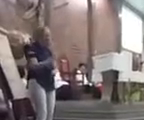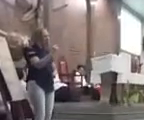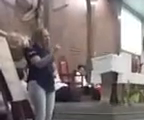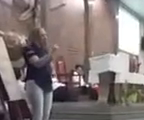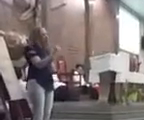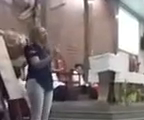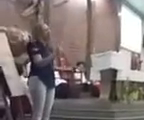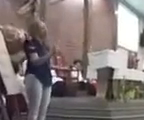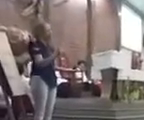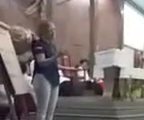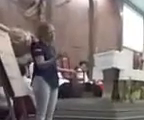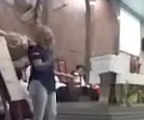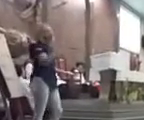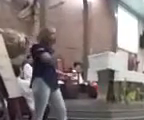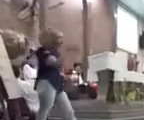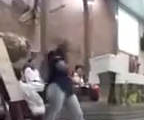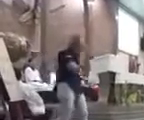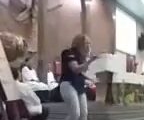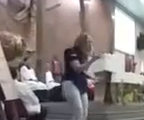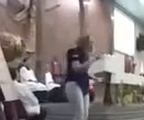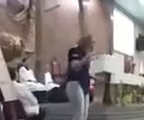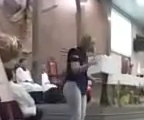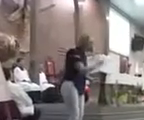Você quer pegar peixes grandes,